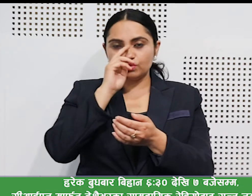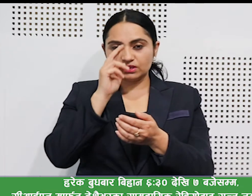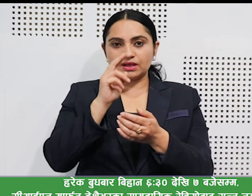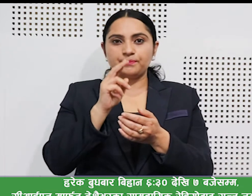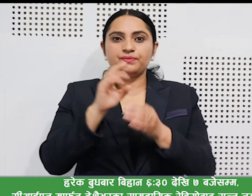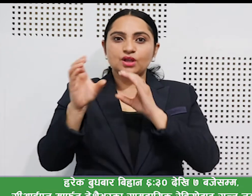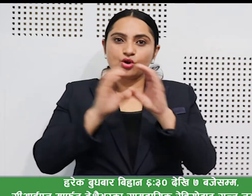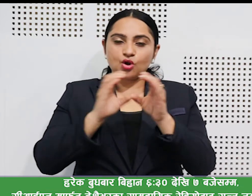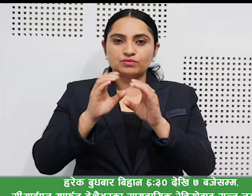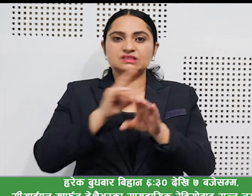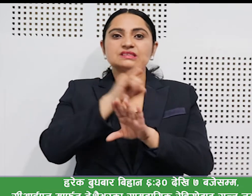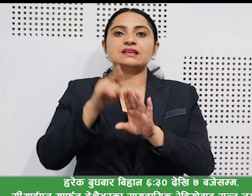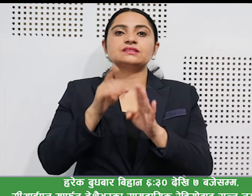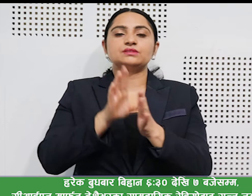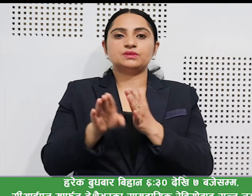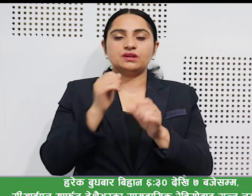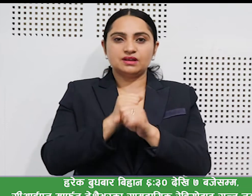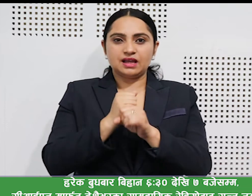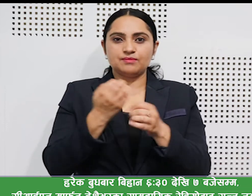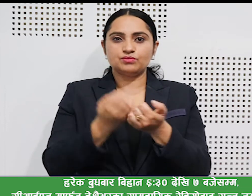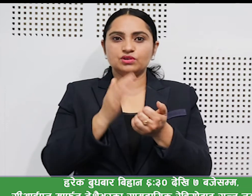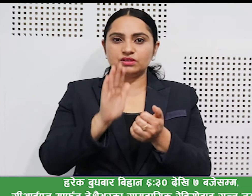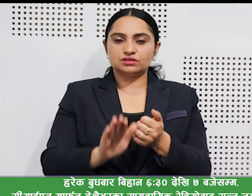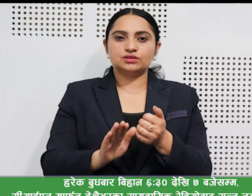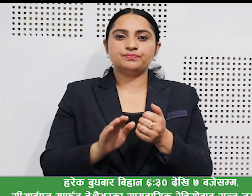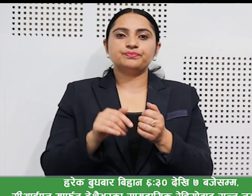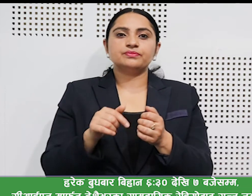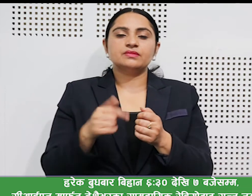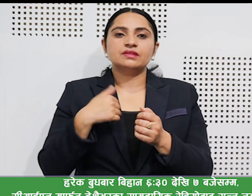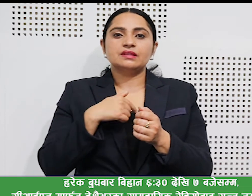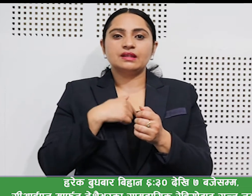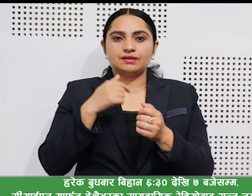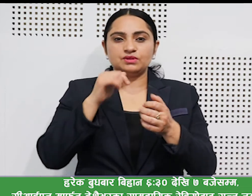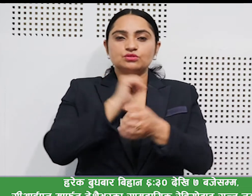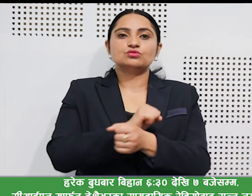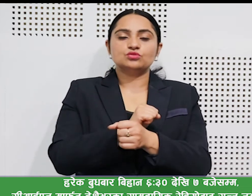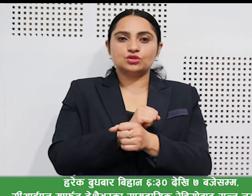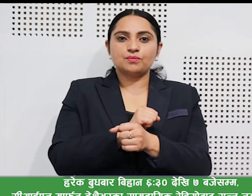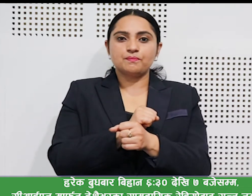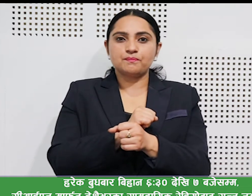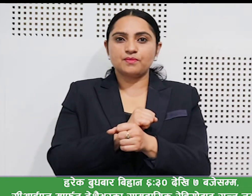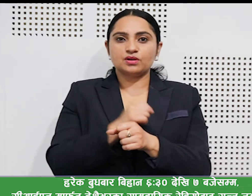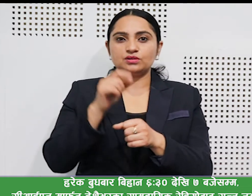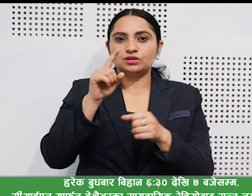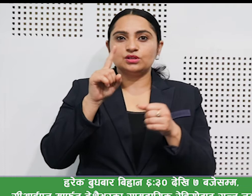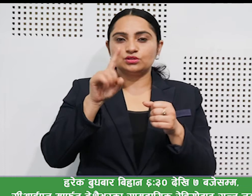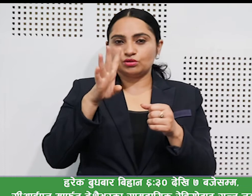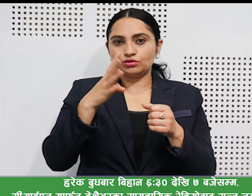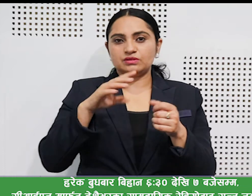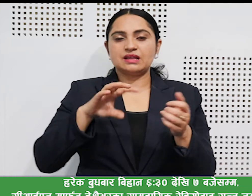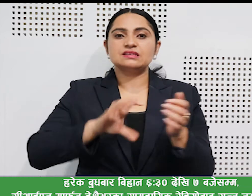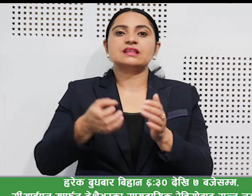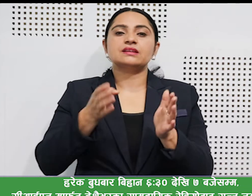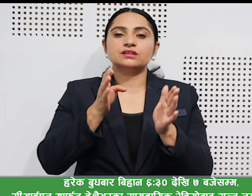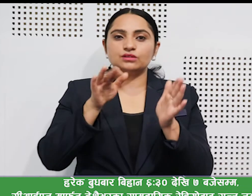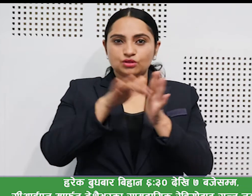कम्युनिकेसन स्ट्राटेजीबाट काम गर्दैछौँ। र मुख्य गरी चाहिँ यो हाउस होल्ड लेभलको भल्नरेबिलिटी म्यापिङ जुन 14वटा स्थानीय तहबाट सुरु भएको छ त्यसलाई